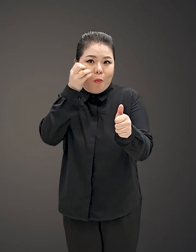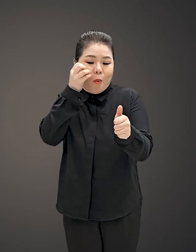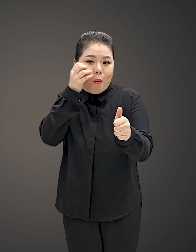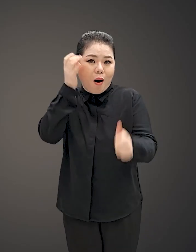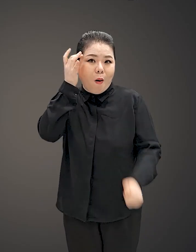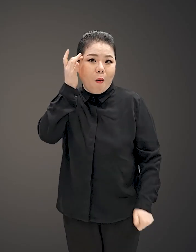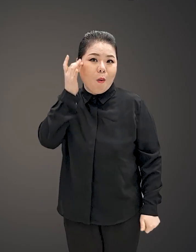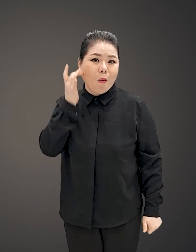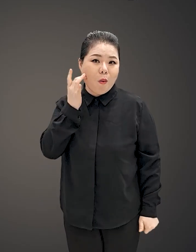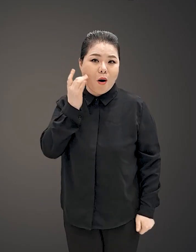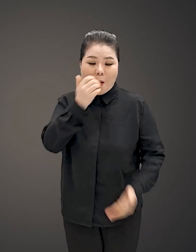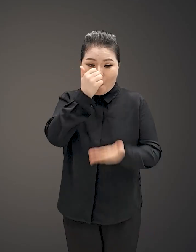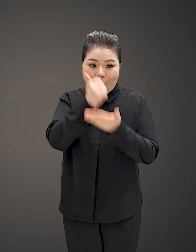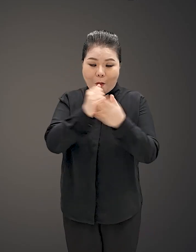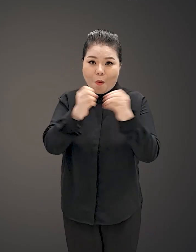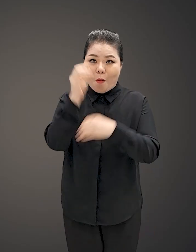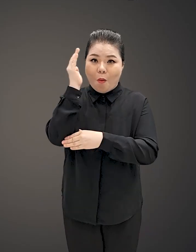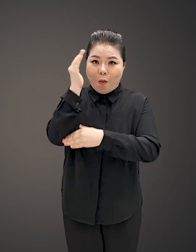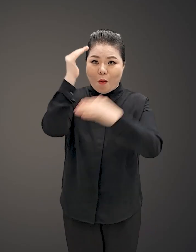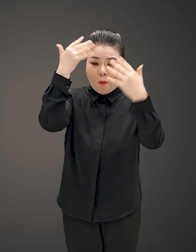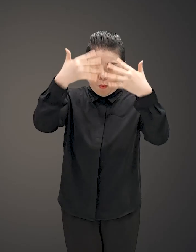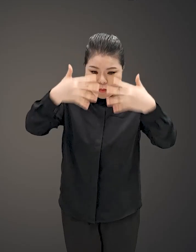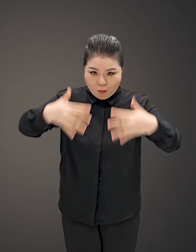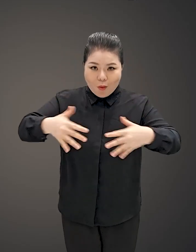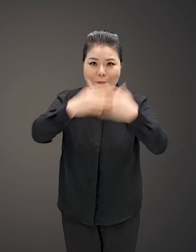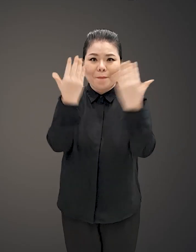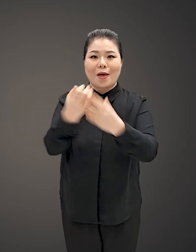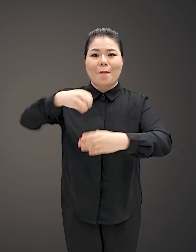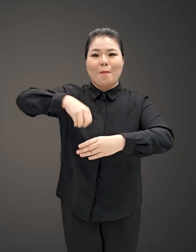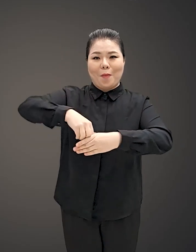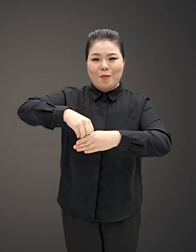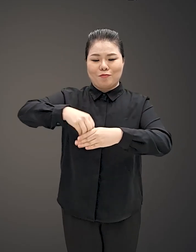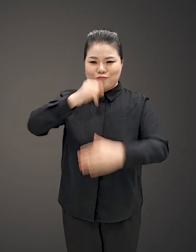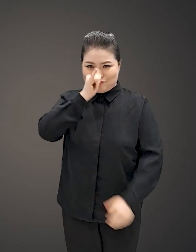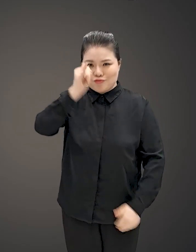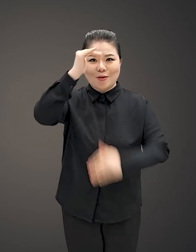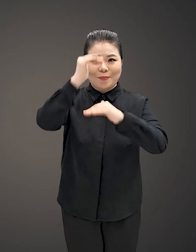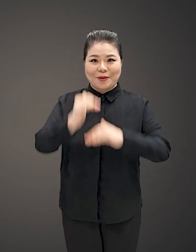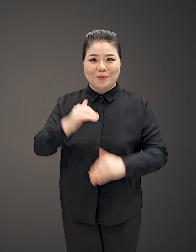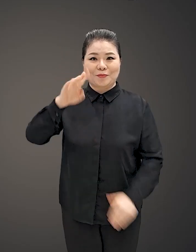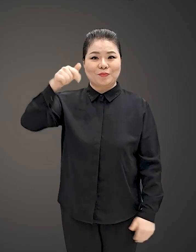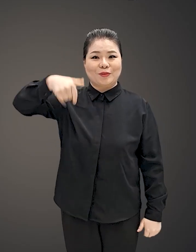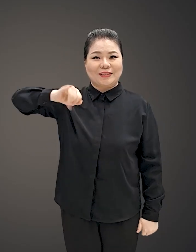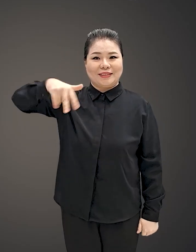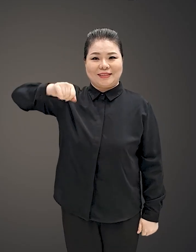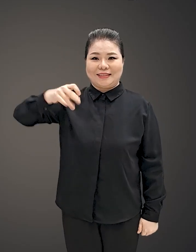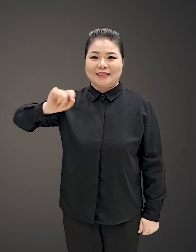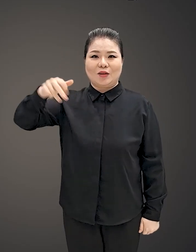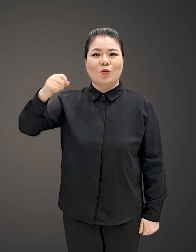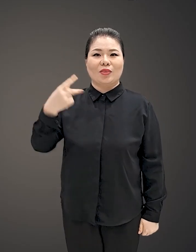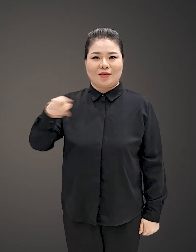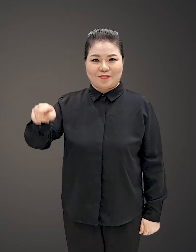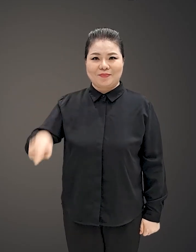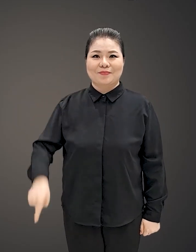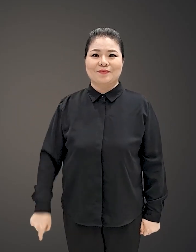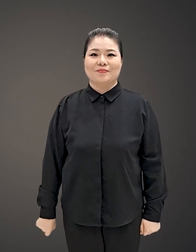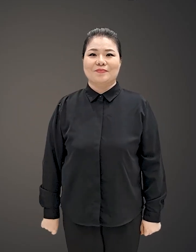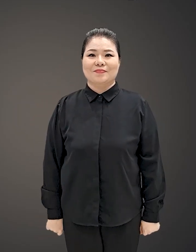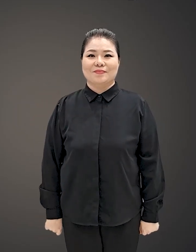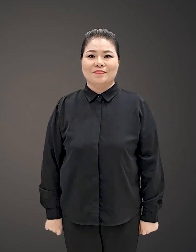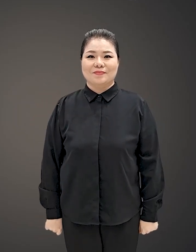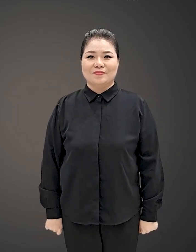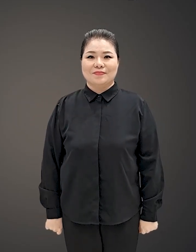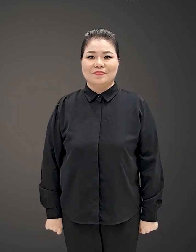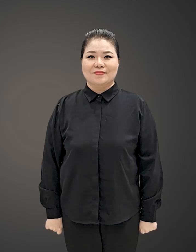서스펜스와 미스터리, 스릴러와 범죄소설의 요소가 모두 담긴 훌륭한 이야기다. 북 시리즈 인 오더.